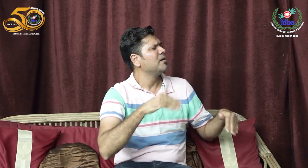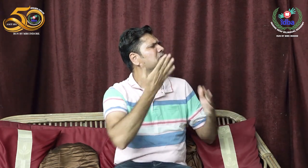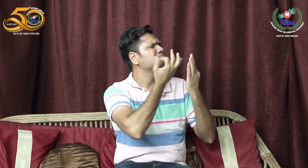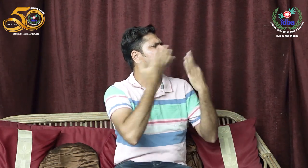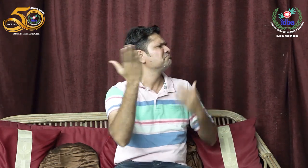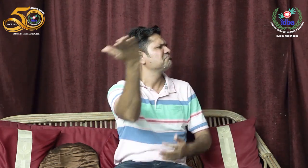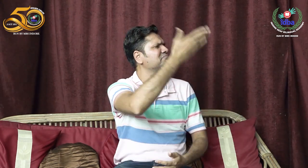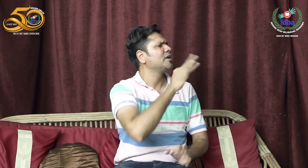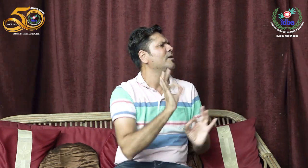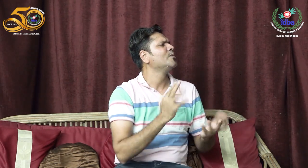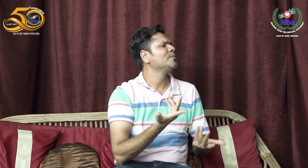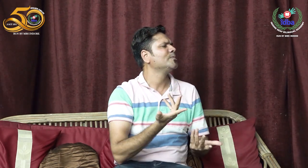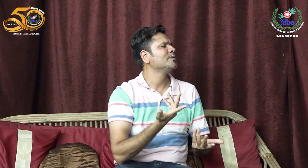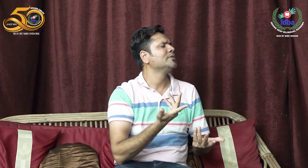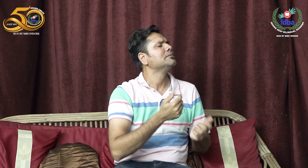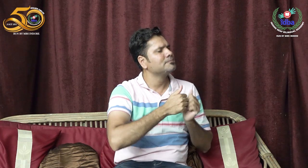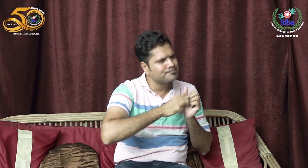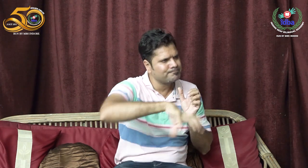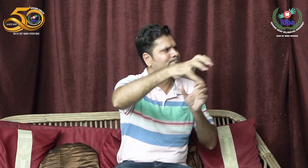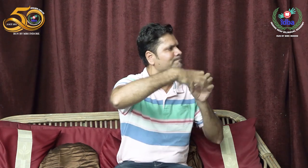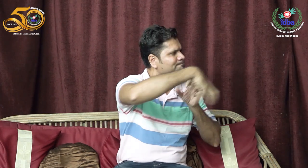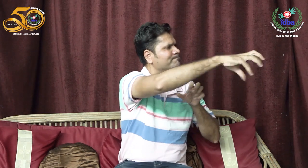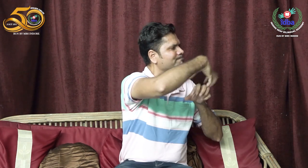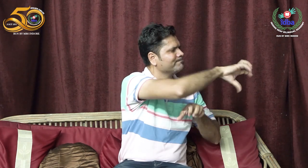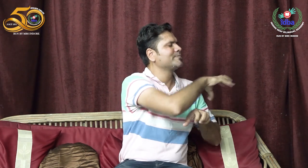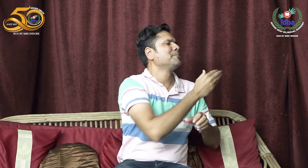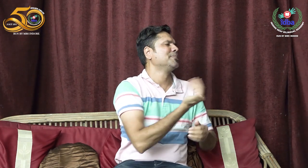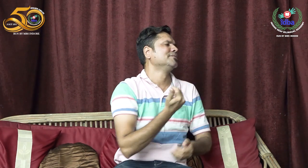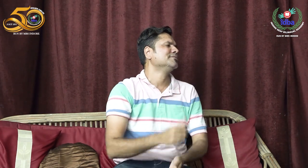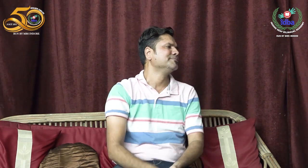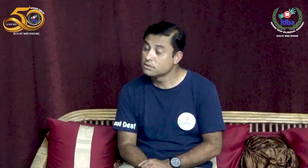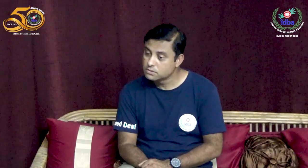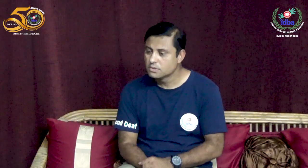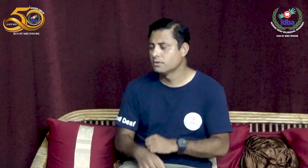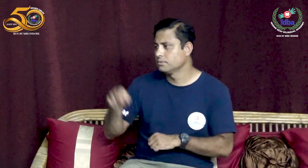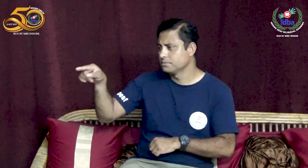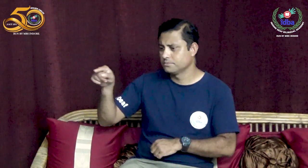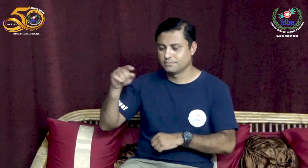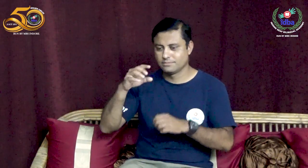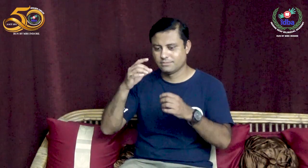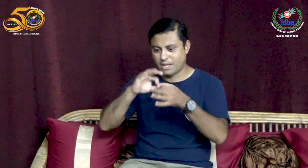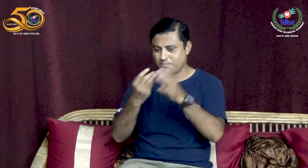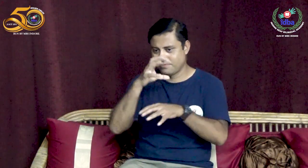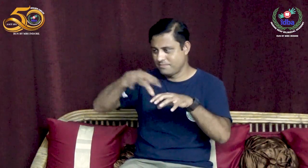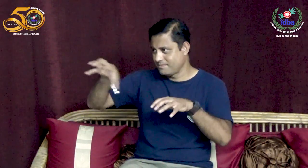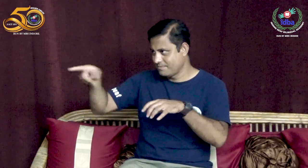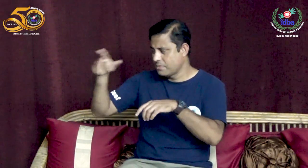हो। बहुत सारे हॉस्टल्स तो खाली रहते हैं, तो वहाँ पर जो है उन हॉस्टल से हमारा स्कूल कनेक्टेड हो जाए, ताकि जो है हमारे स्टूडेंट्स वहाँ पढ़